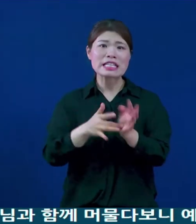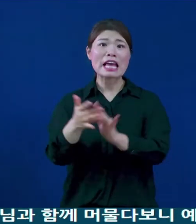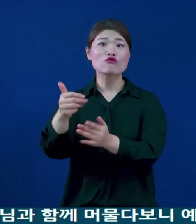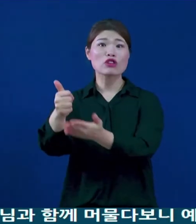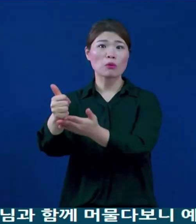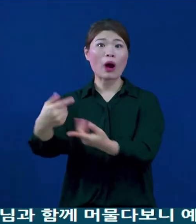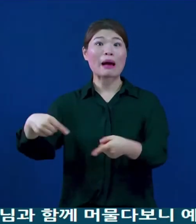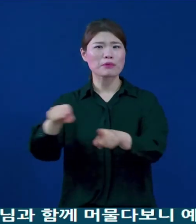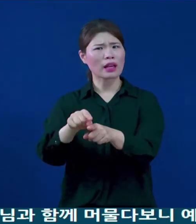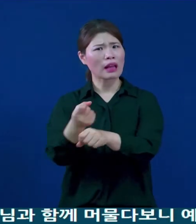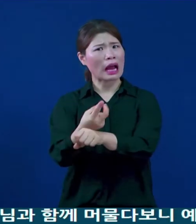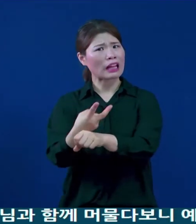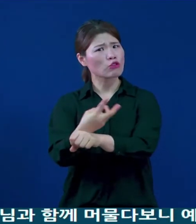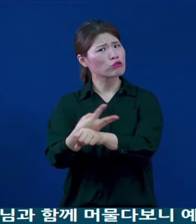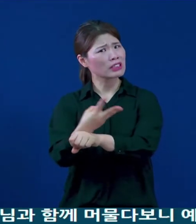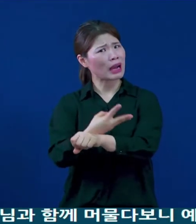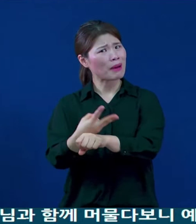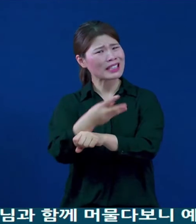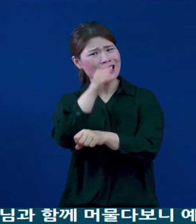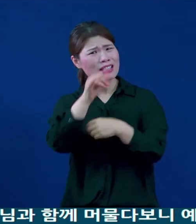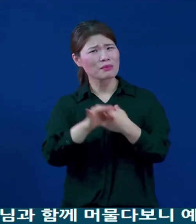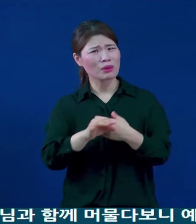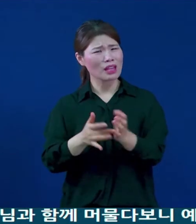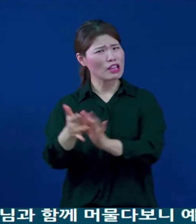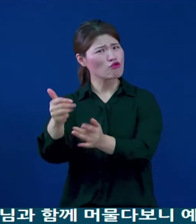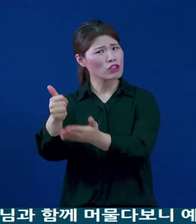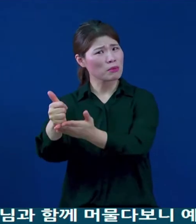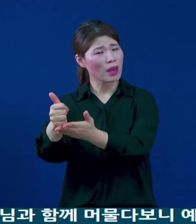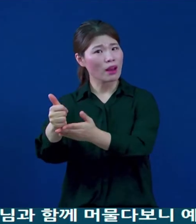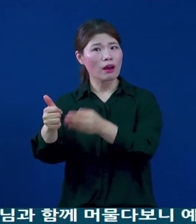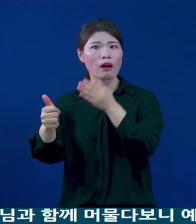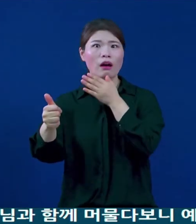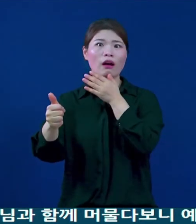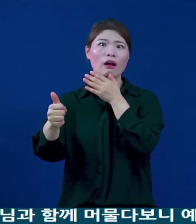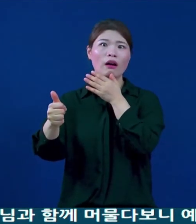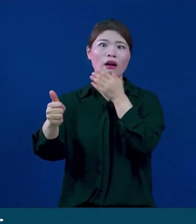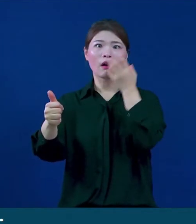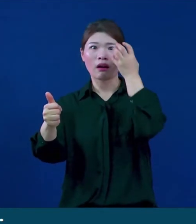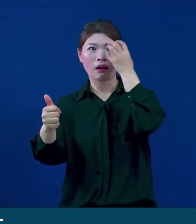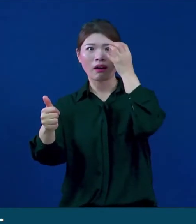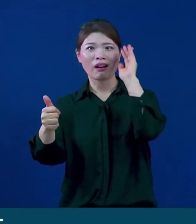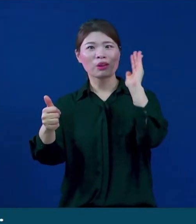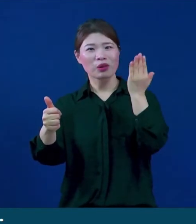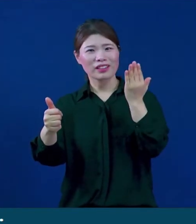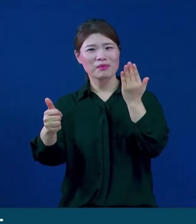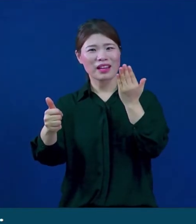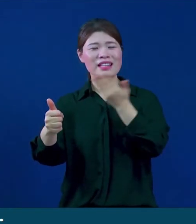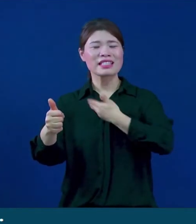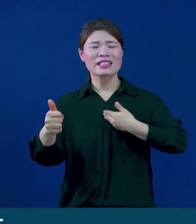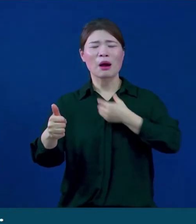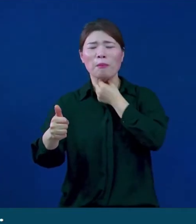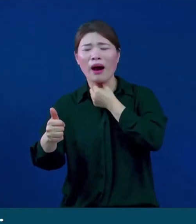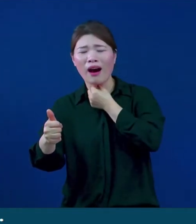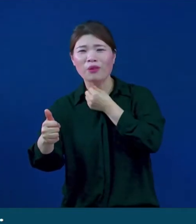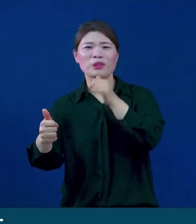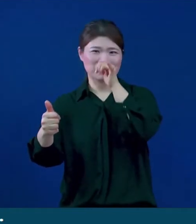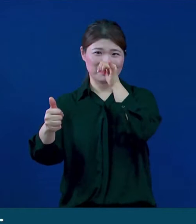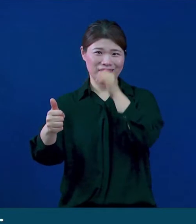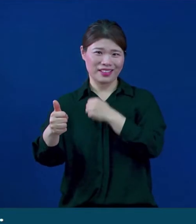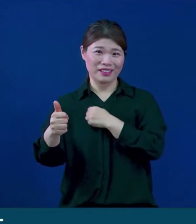같이 지낸다 하더라도 우리는 예수님의 제자가 되기에 충분한 복된 시간이 될 것입니다. 그리